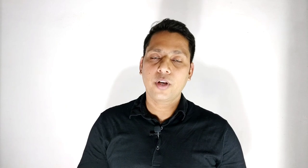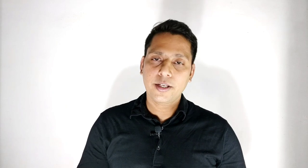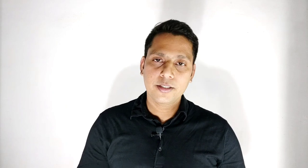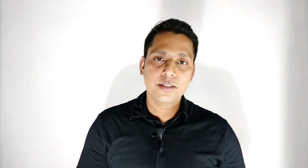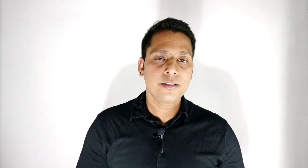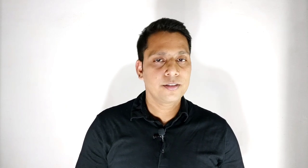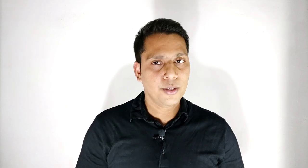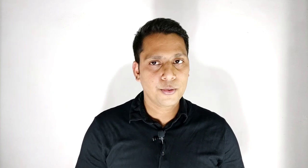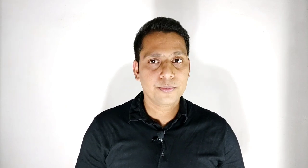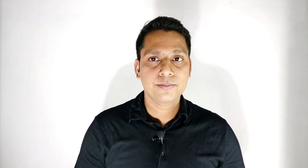वीडियो को लाइक कर दीजे थैंक यू